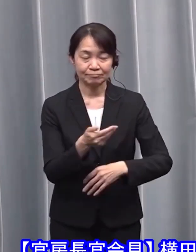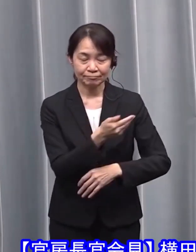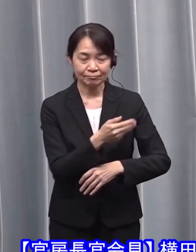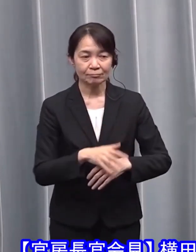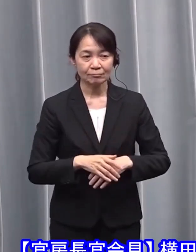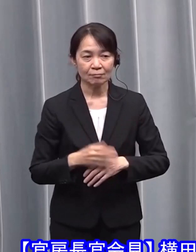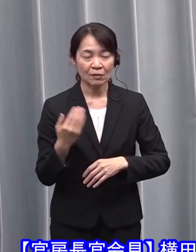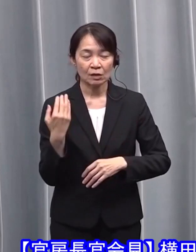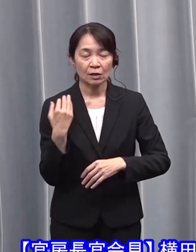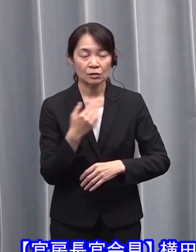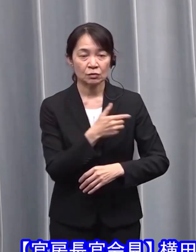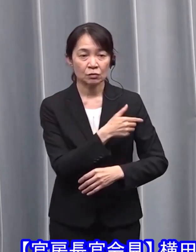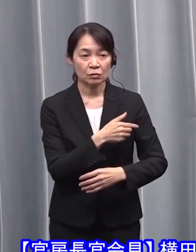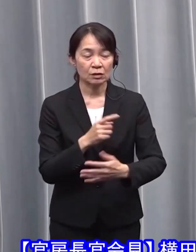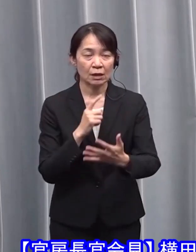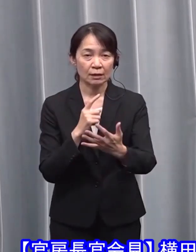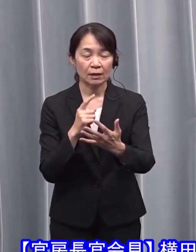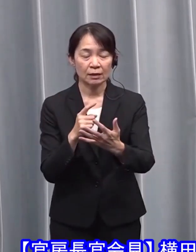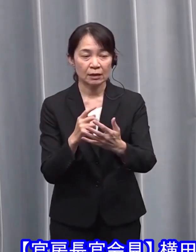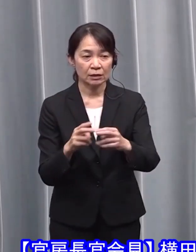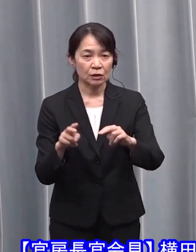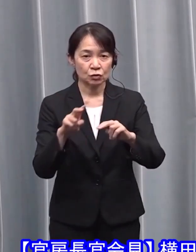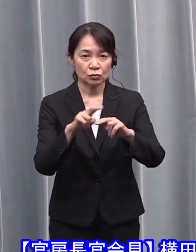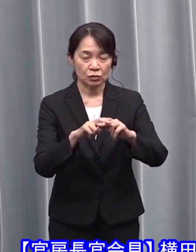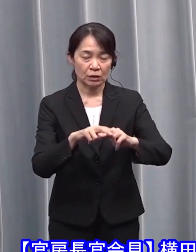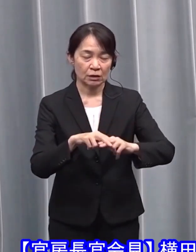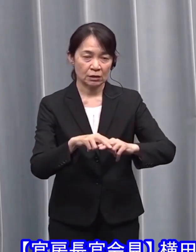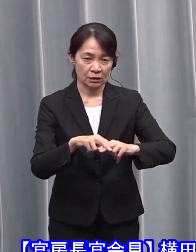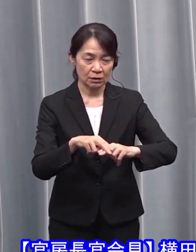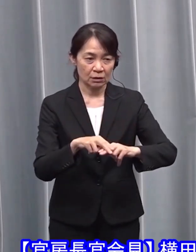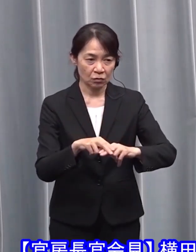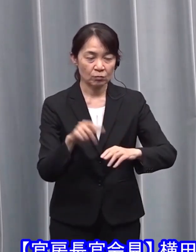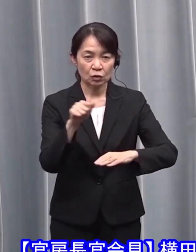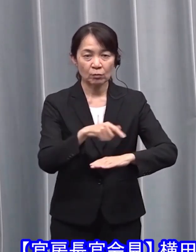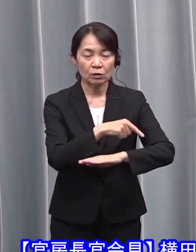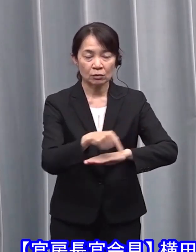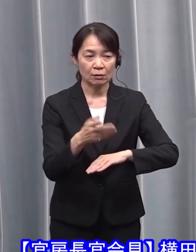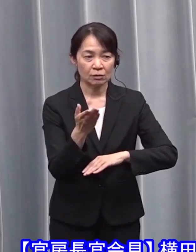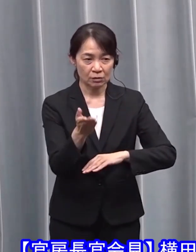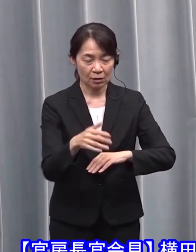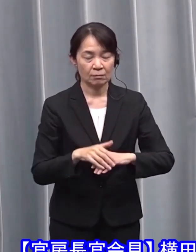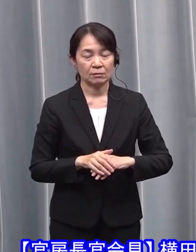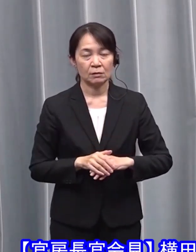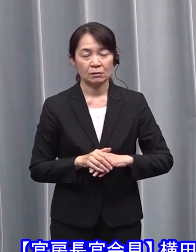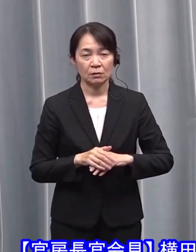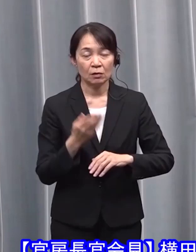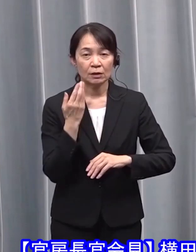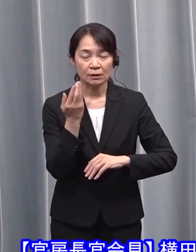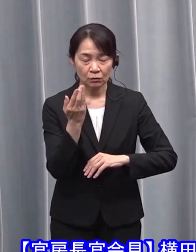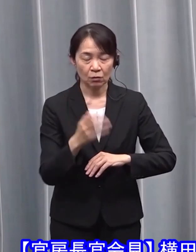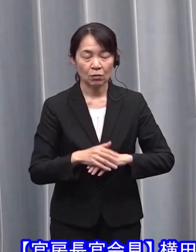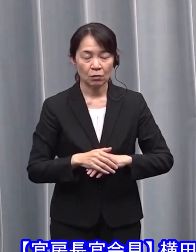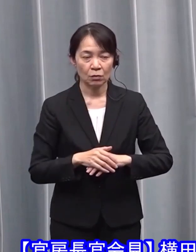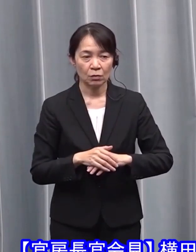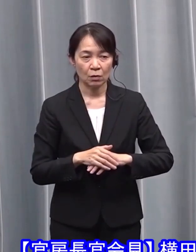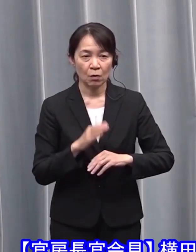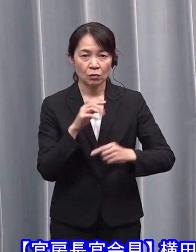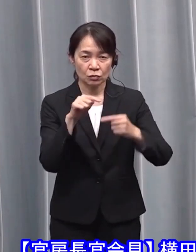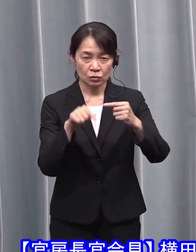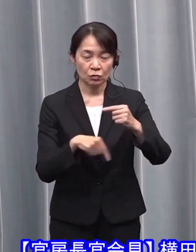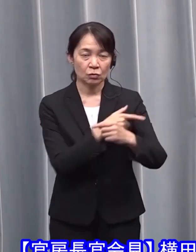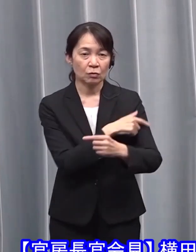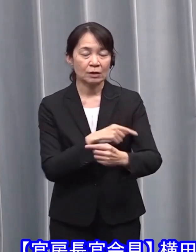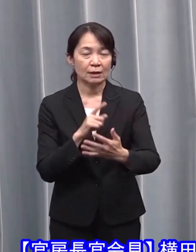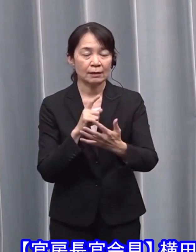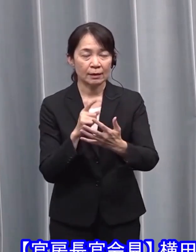記者を記者会見に出席させる予定はあるのかと宮内庁総務課報道室に質問したところ、本庁の記者会見及び発